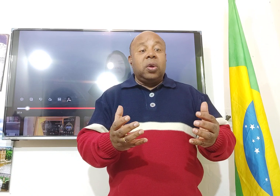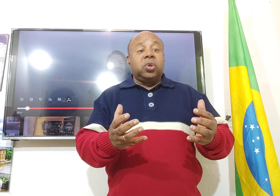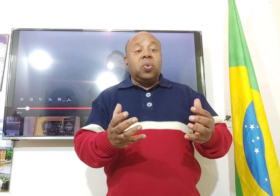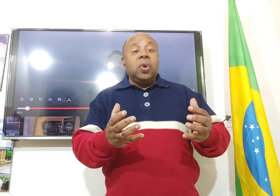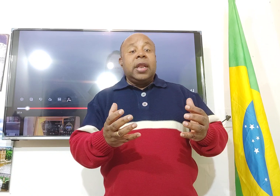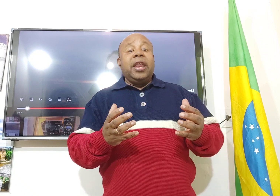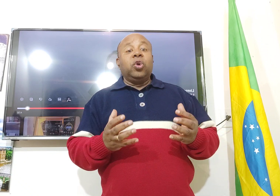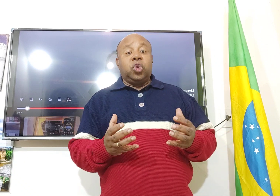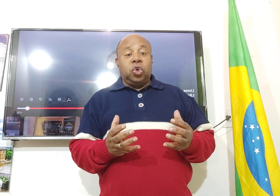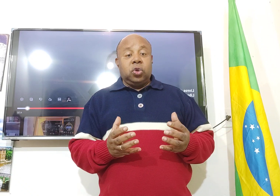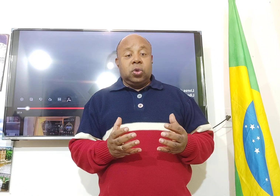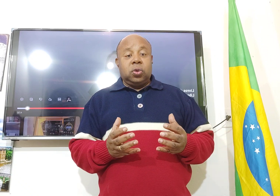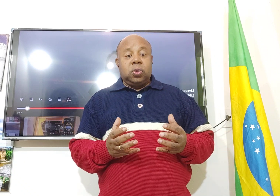um tom neutro.